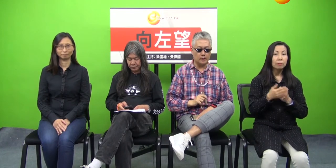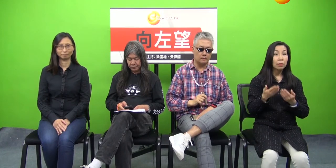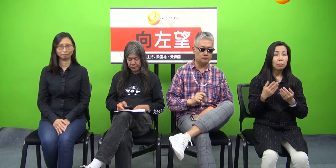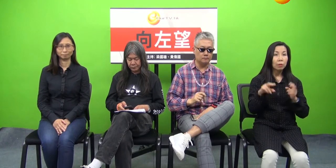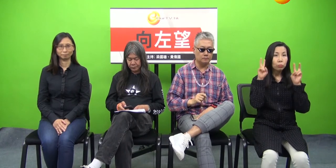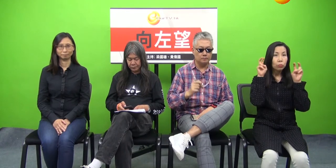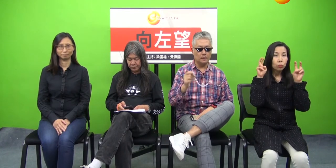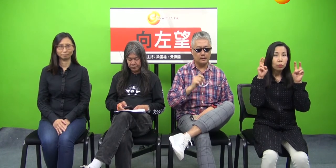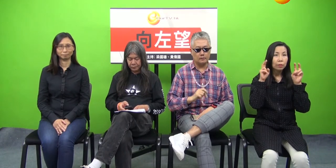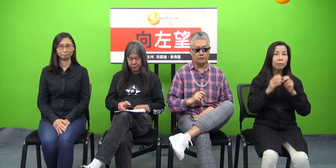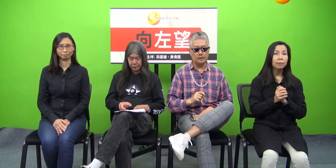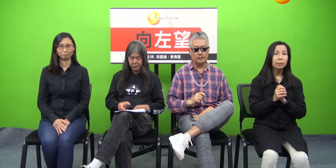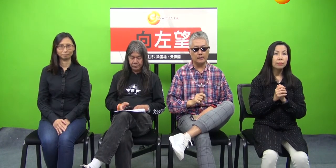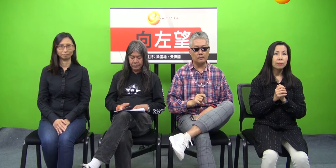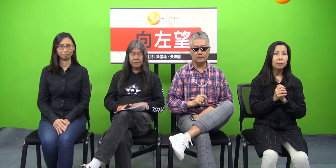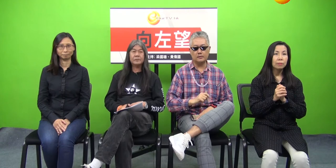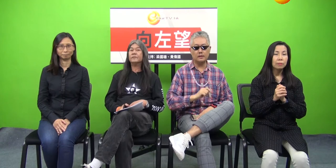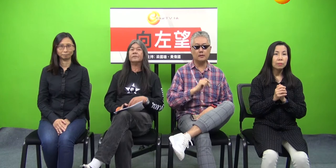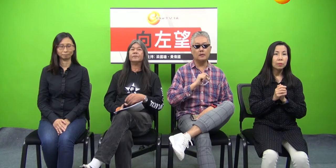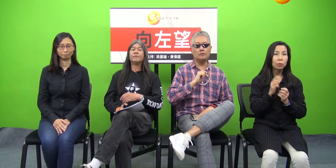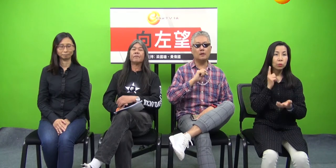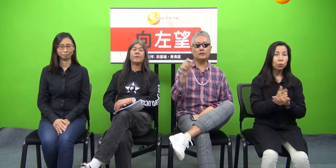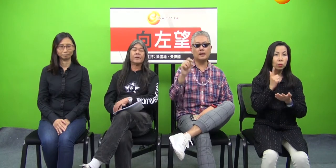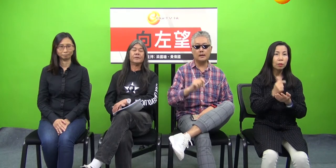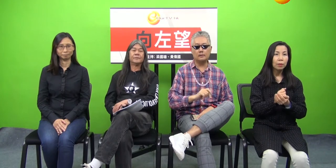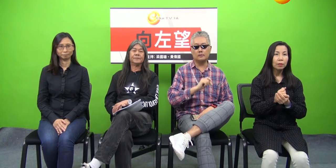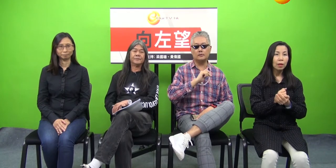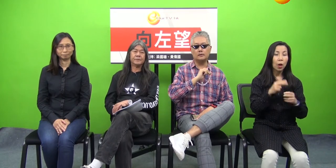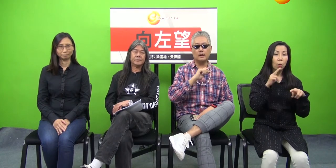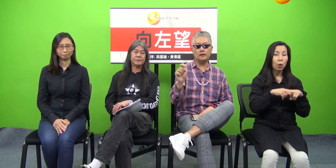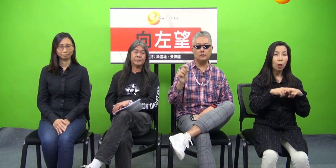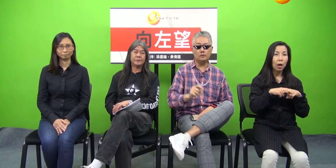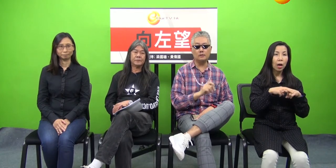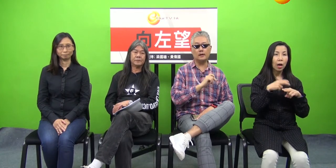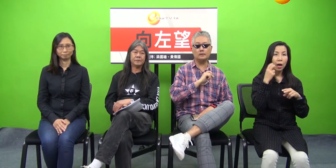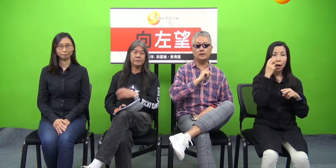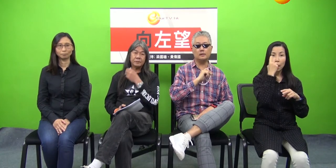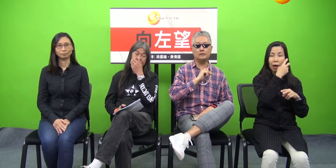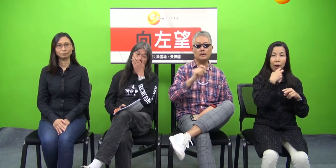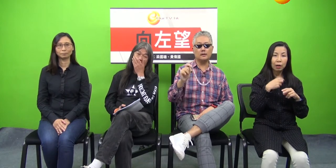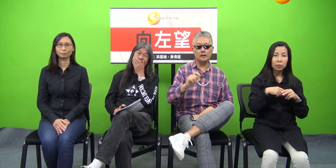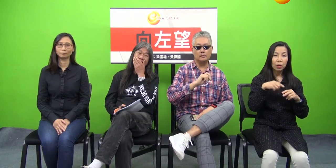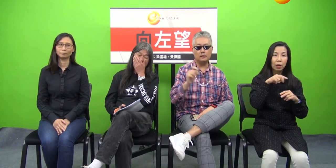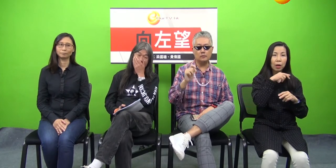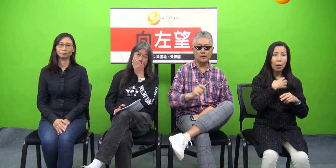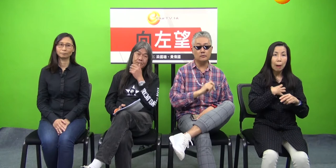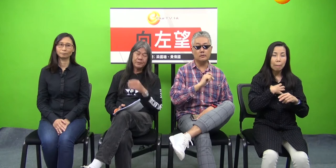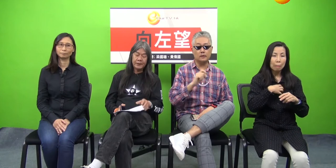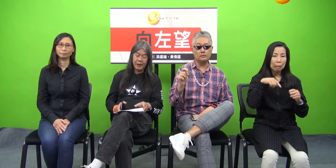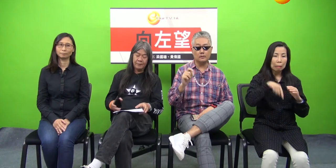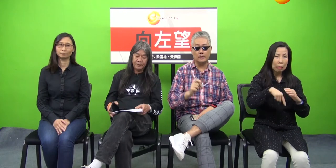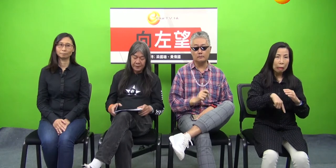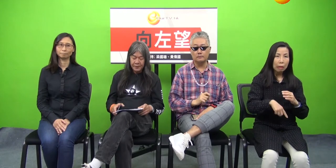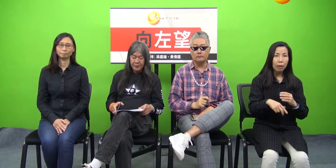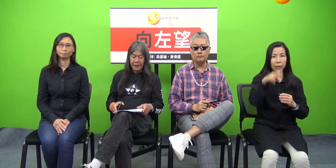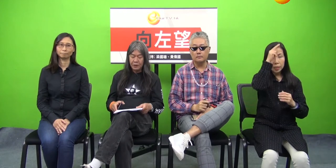主题，其实最主要一样就是说，将一些国家眼中一些低端的一些政客议员呢，是将它清除